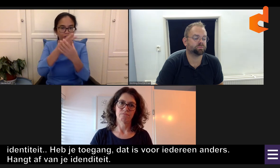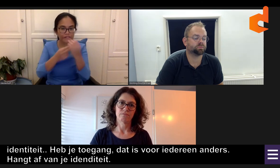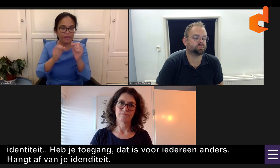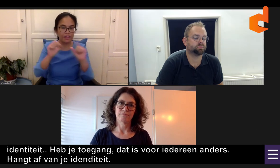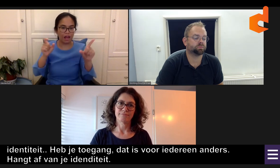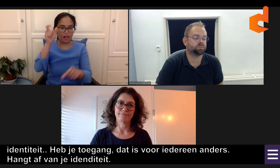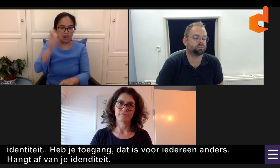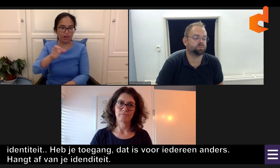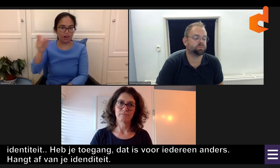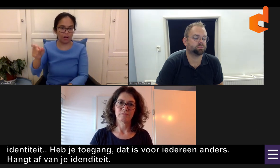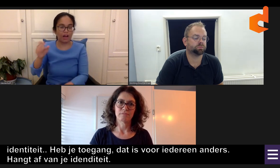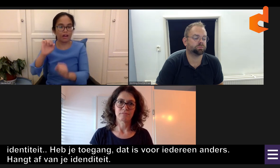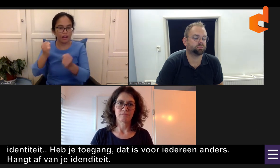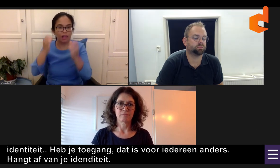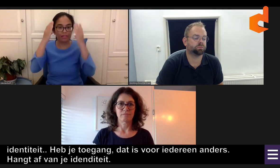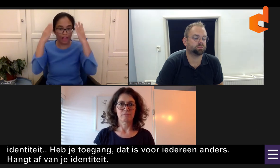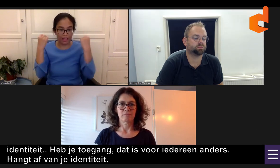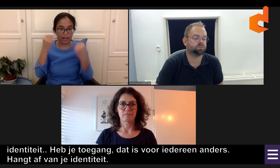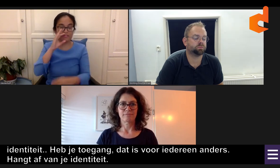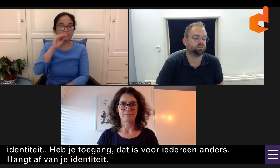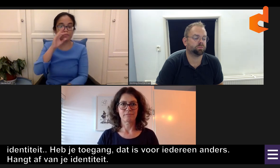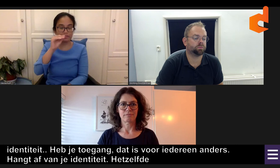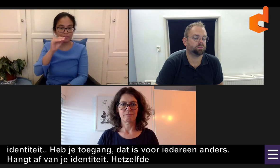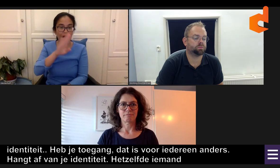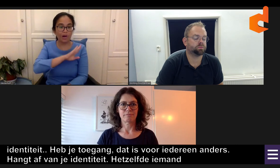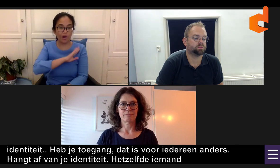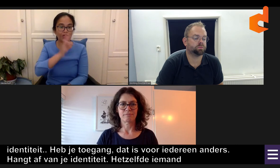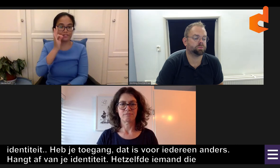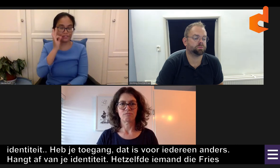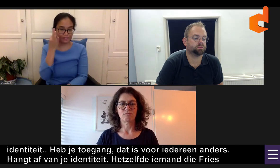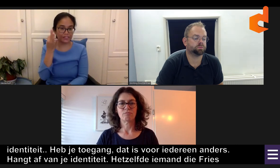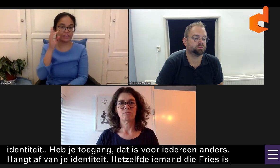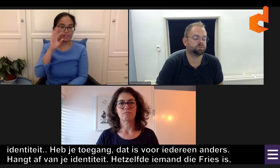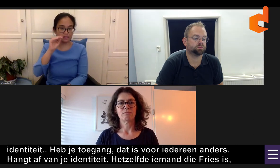Dat is hetzelfde als iemand die Fries is, ook tweetalig is. Die kan zowel Nederlands als Fries.